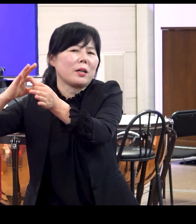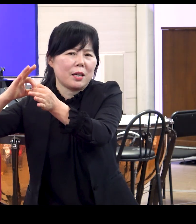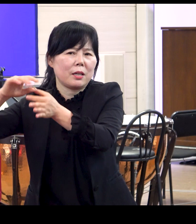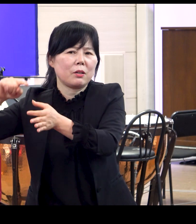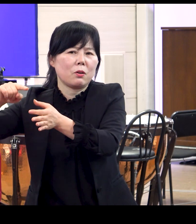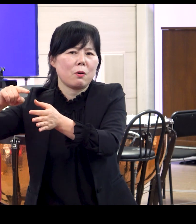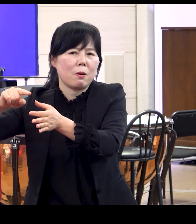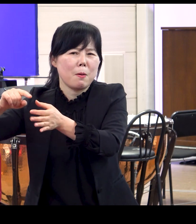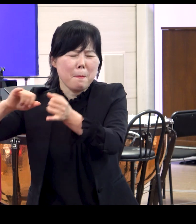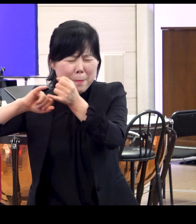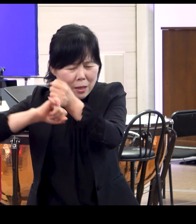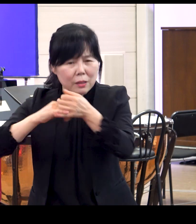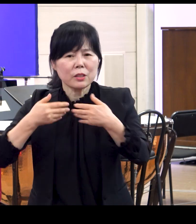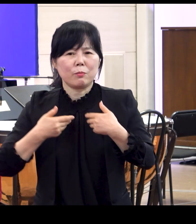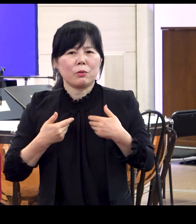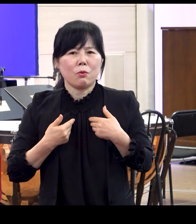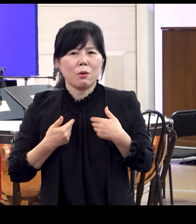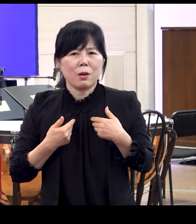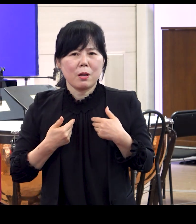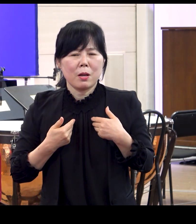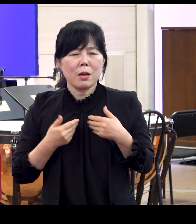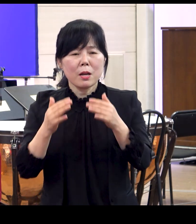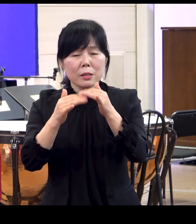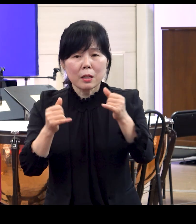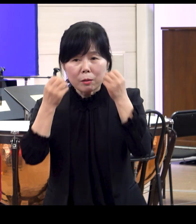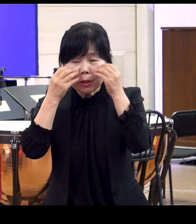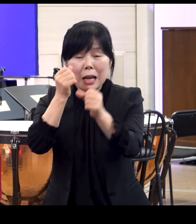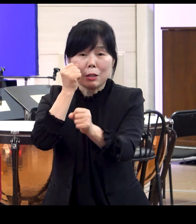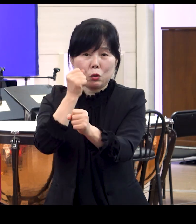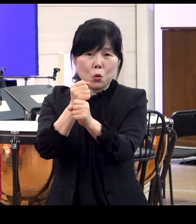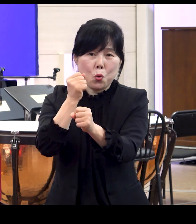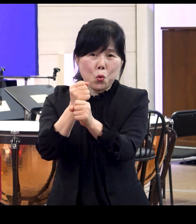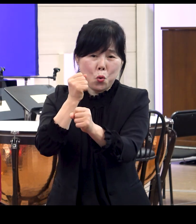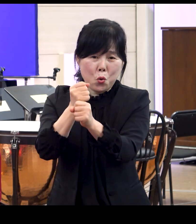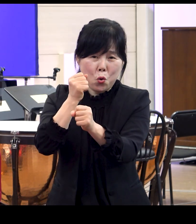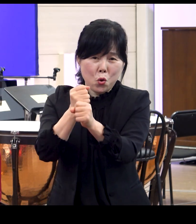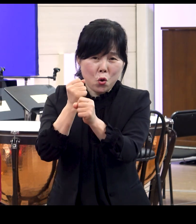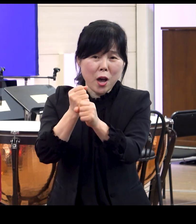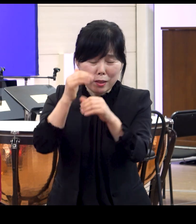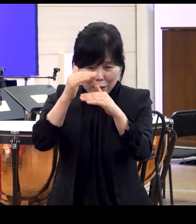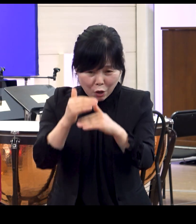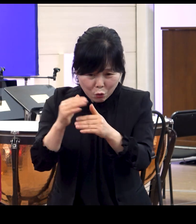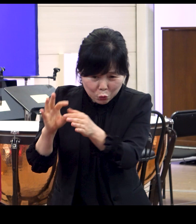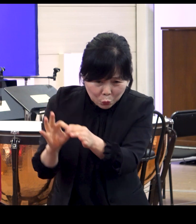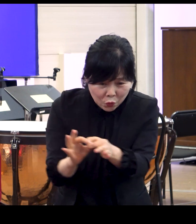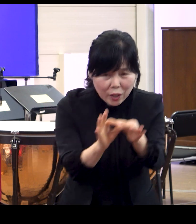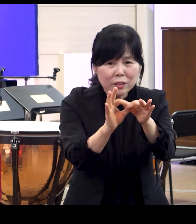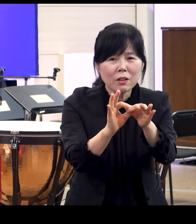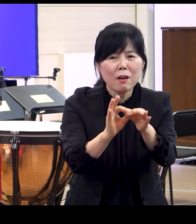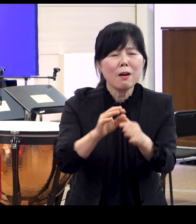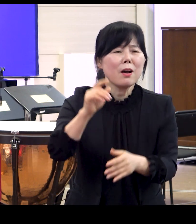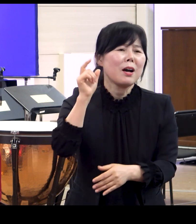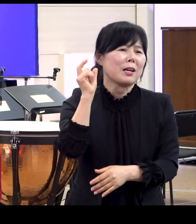관계, 그것이라는 것을 이 오늘 이 인간 창조 이야기가 아주 강조하고 또 강조하고